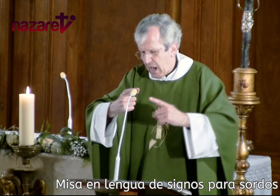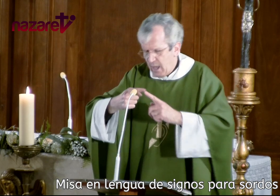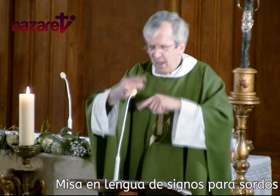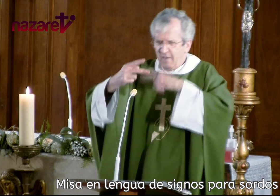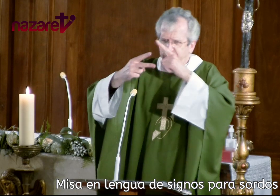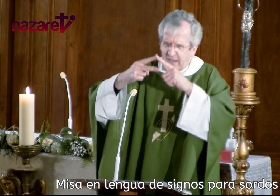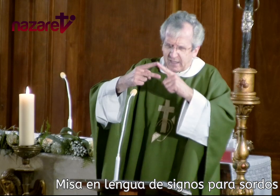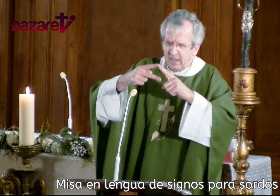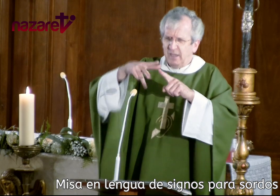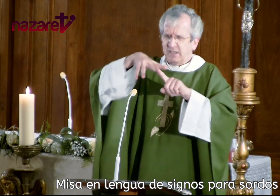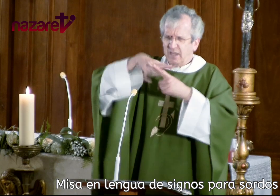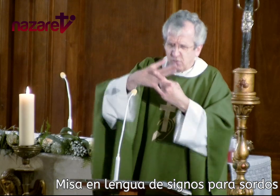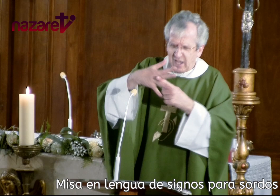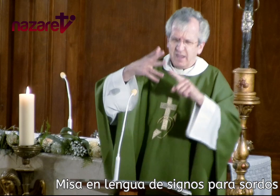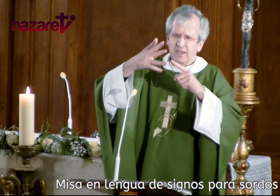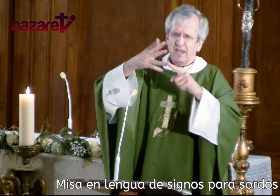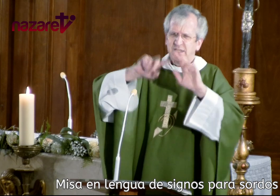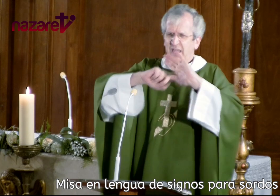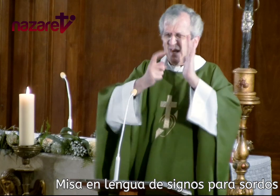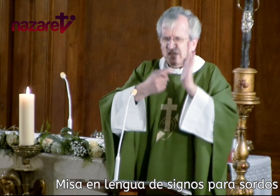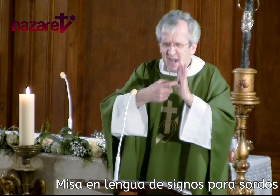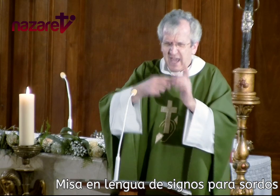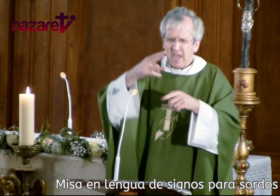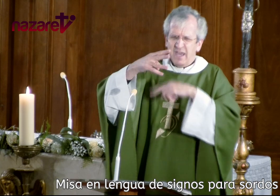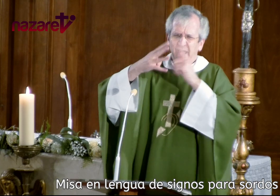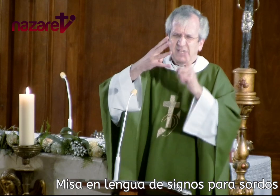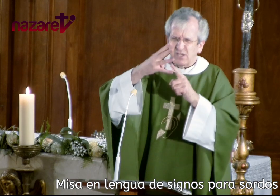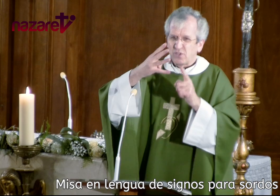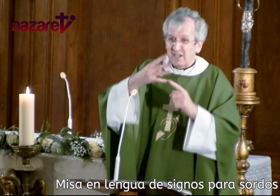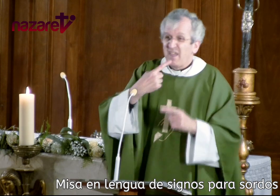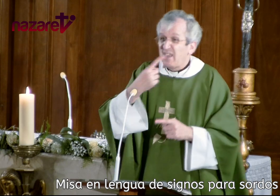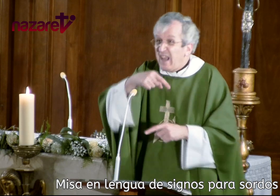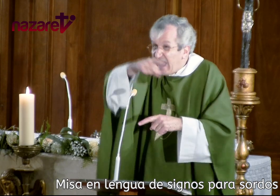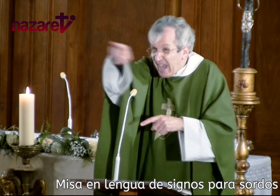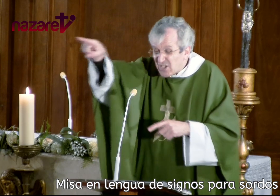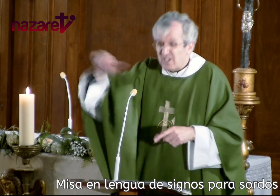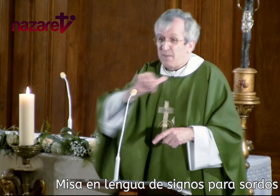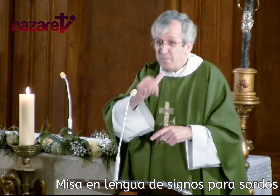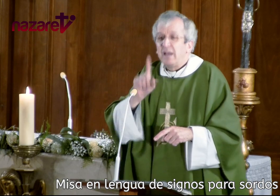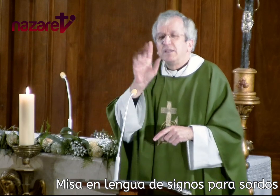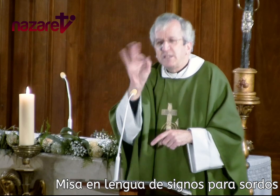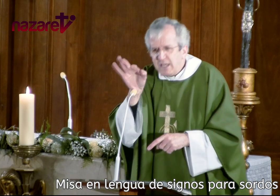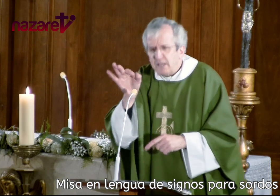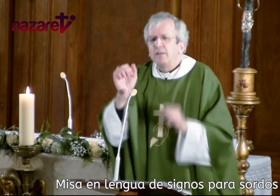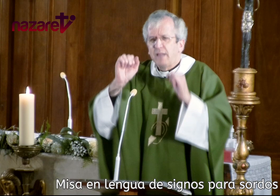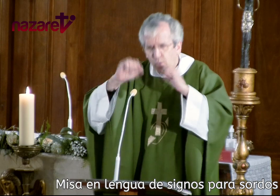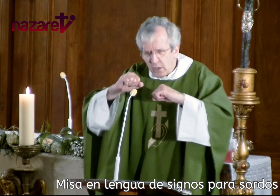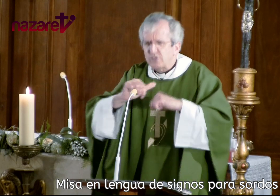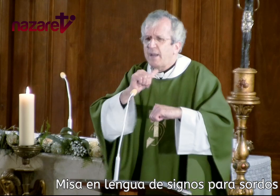fíjate esas circunstancias esa ley esas cosas y eso está muy mal si de acuerdo está mal